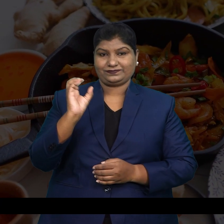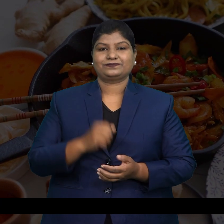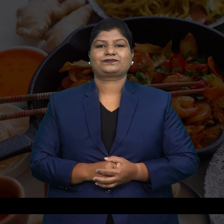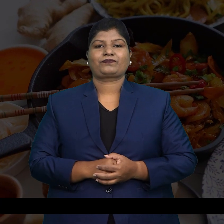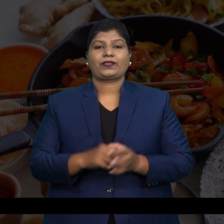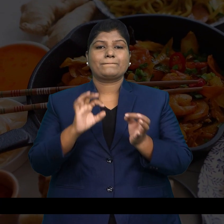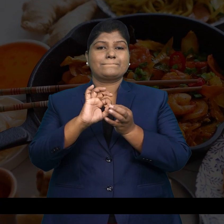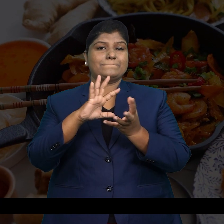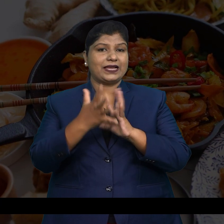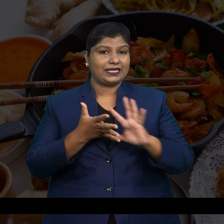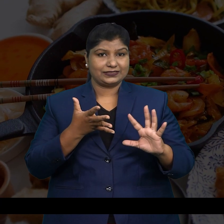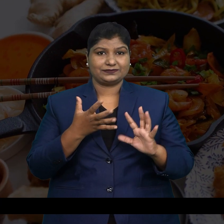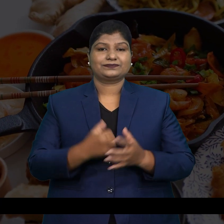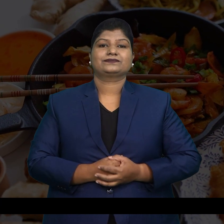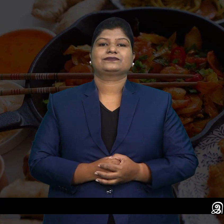பிரியாணி,